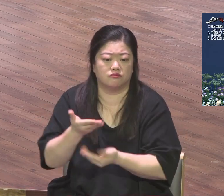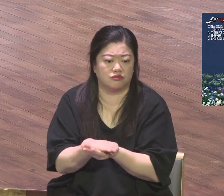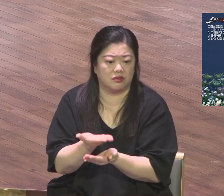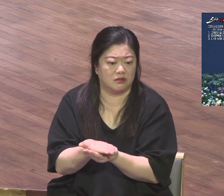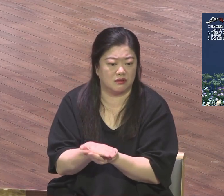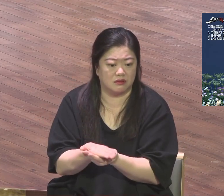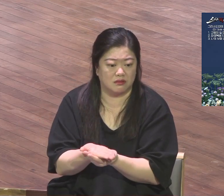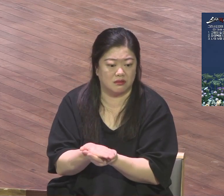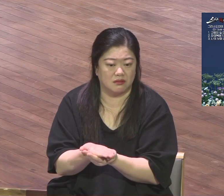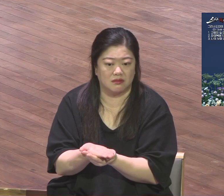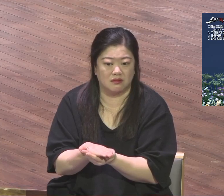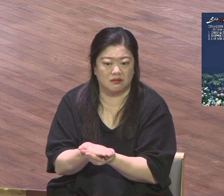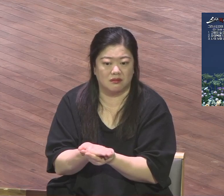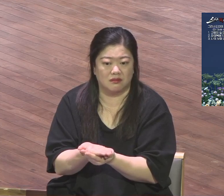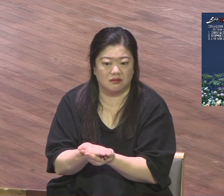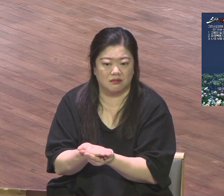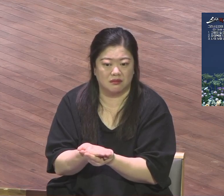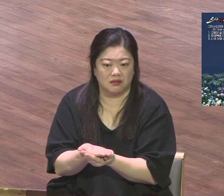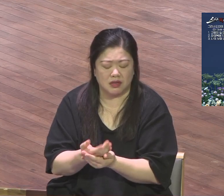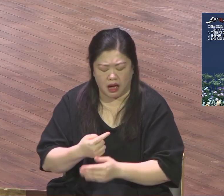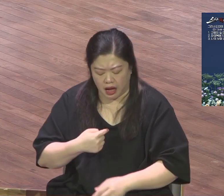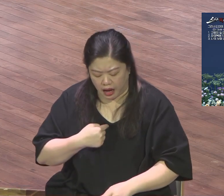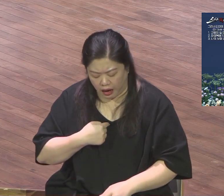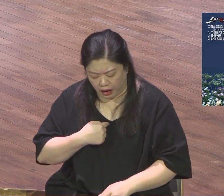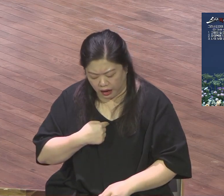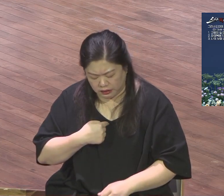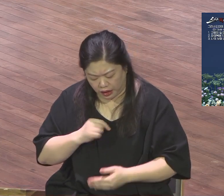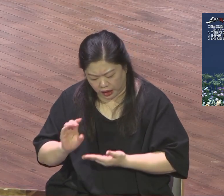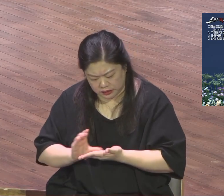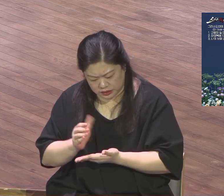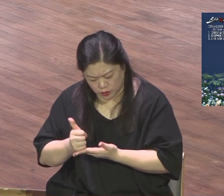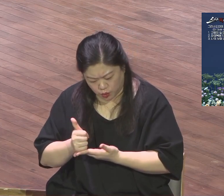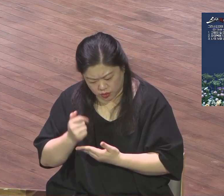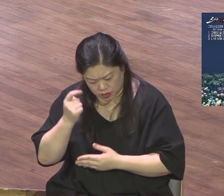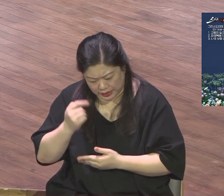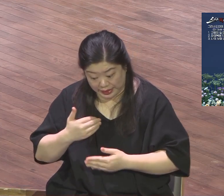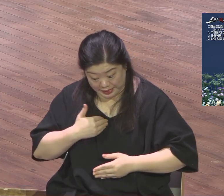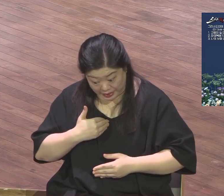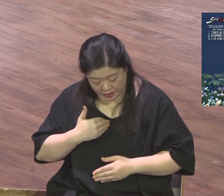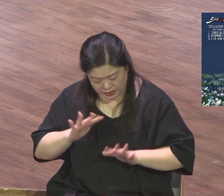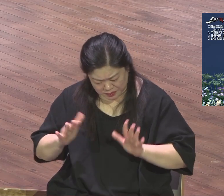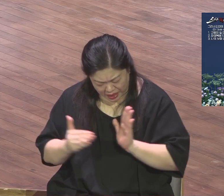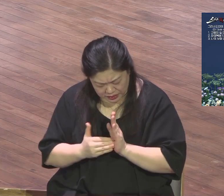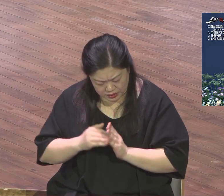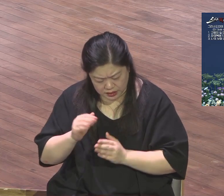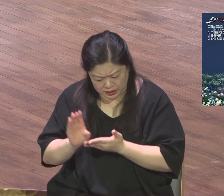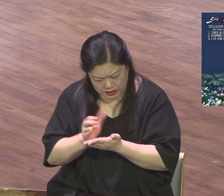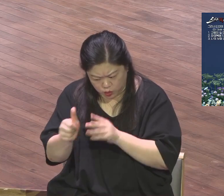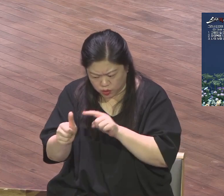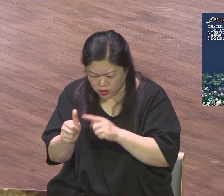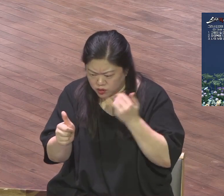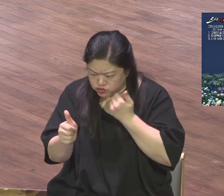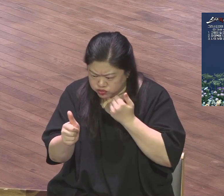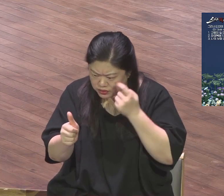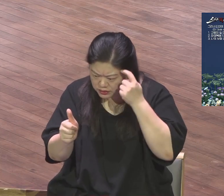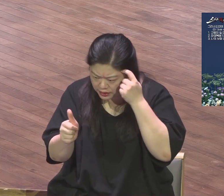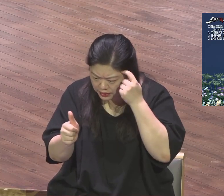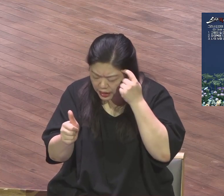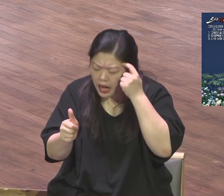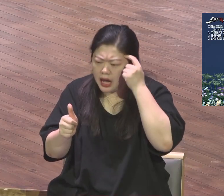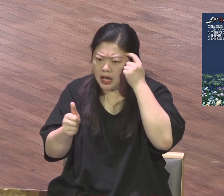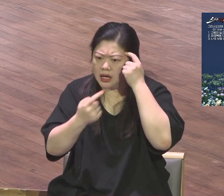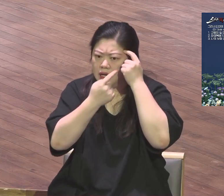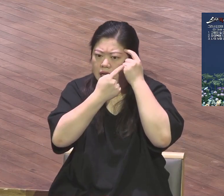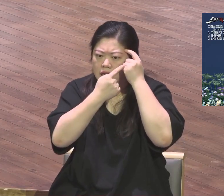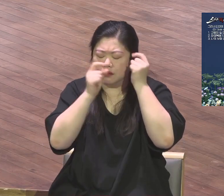오늘 이런 가치관의 변화가 일어나요. 그럴 때 우리가 하나님 앞에 온전한 신앙 고백을 드릴 수가